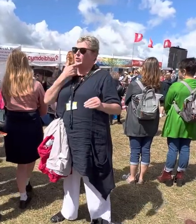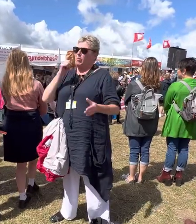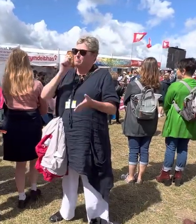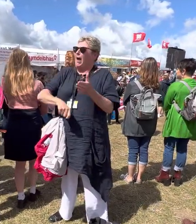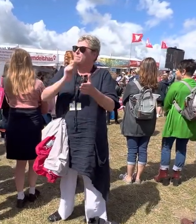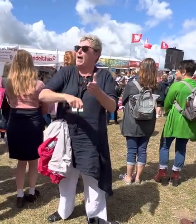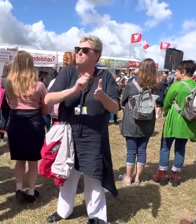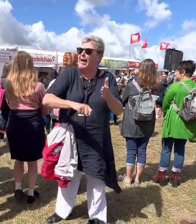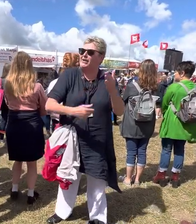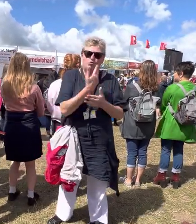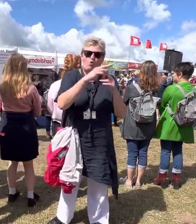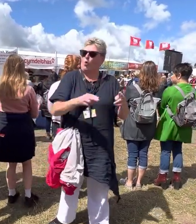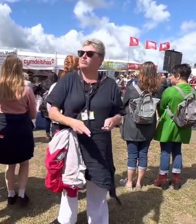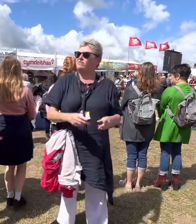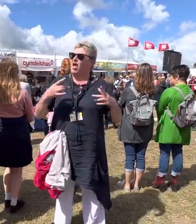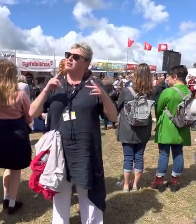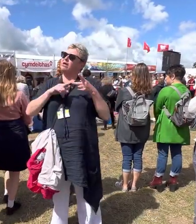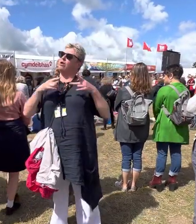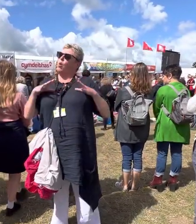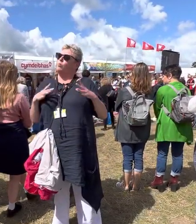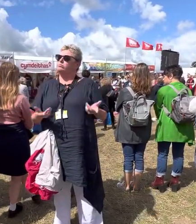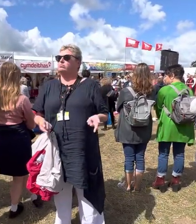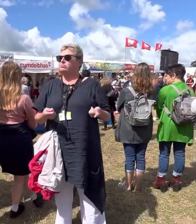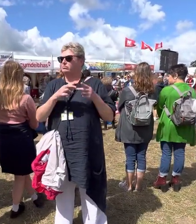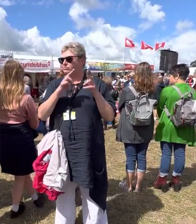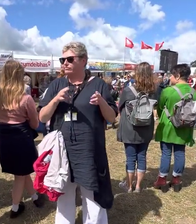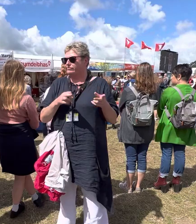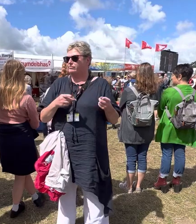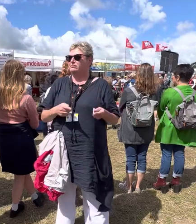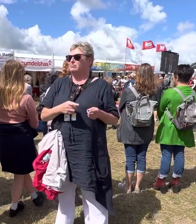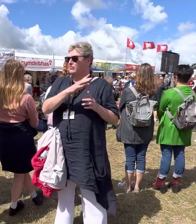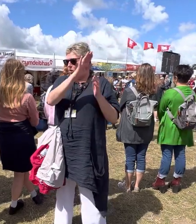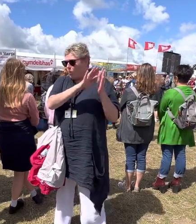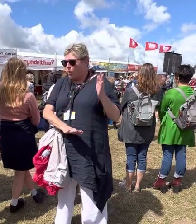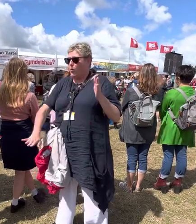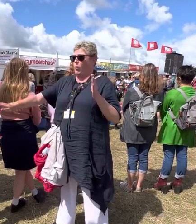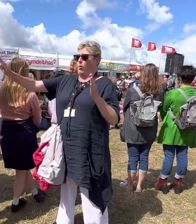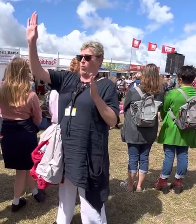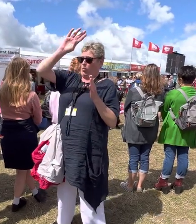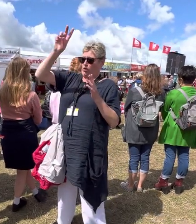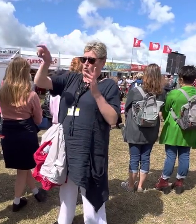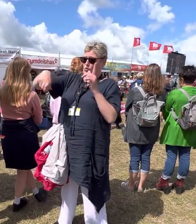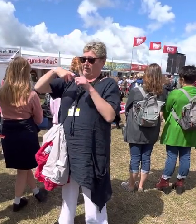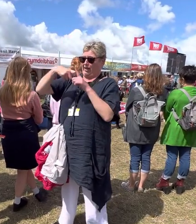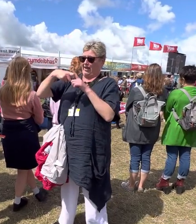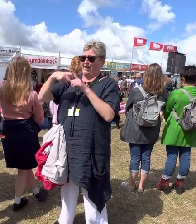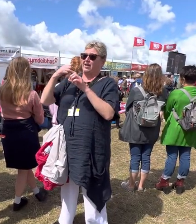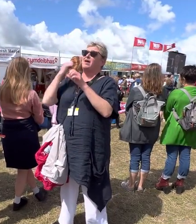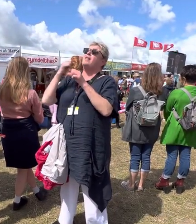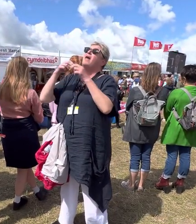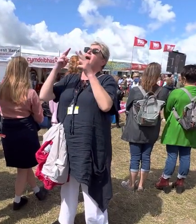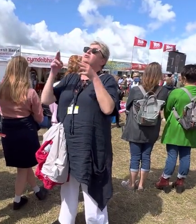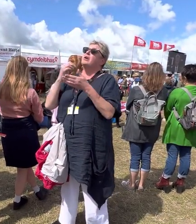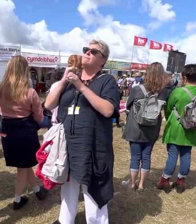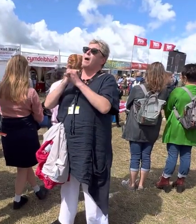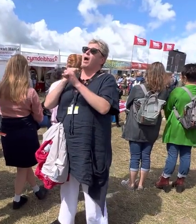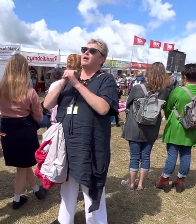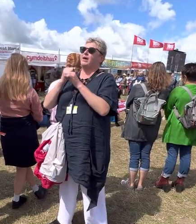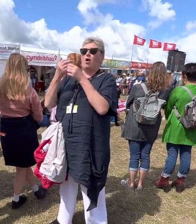eiddo newydd fel ailgartrefi. Ar draws Ynys Prydain, mae'r farchnad dau agored yn tanseilio